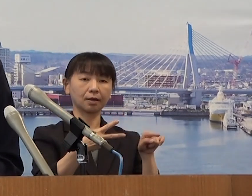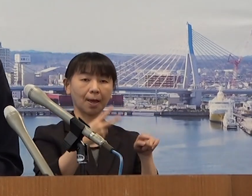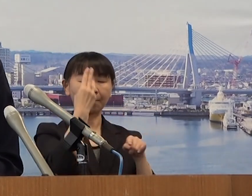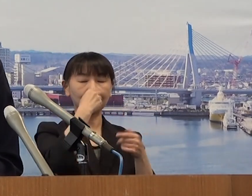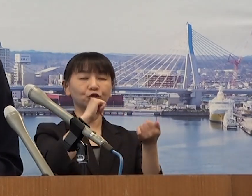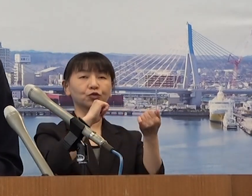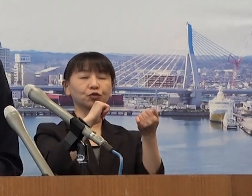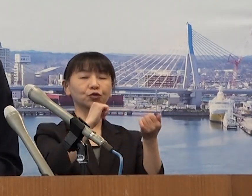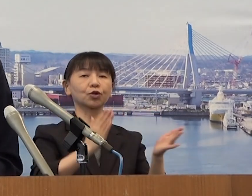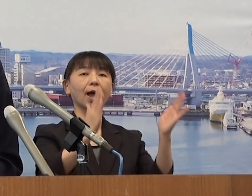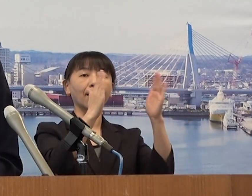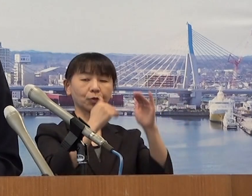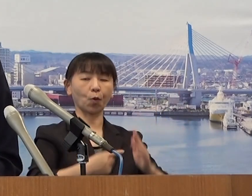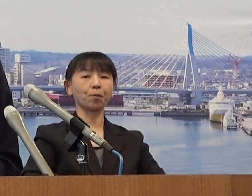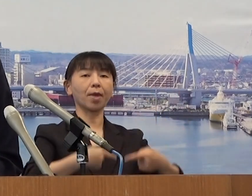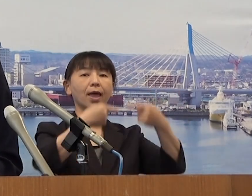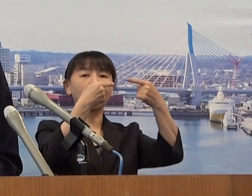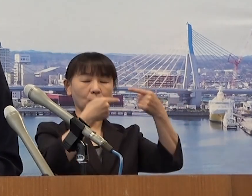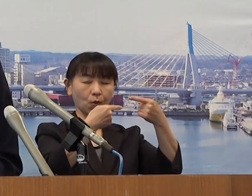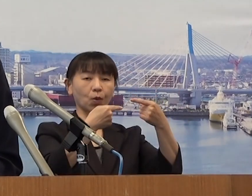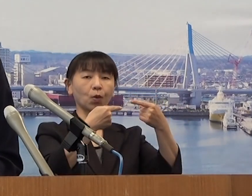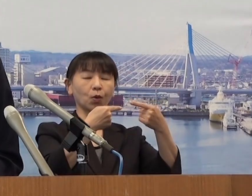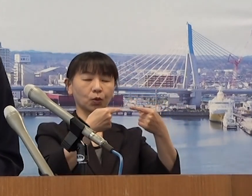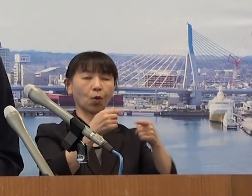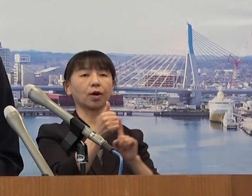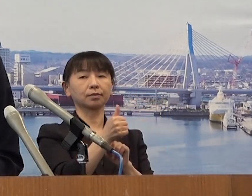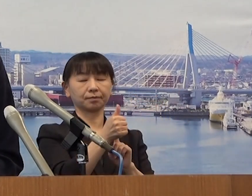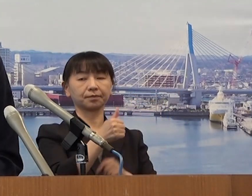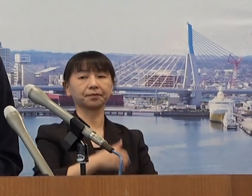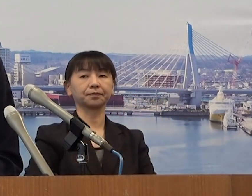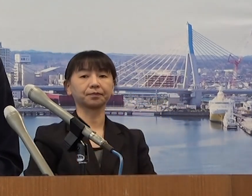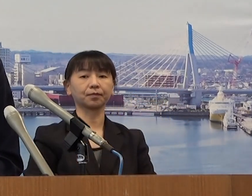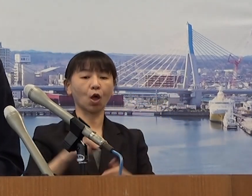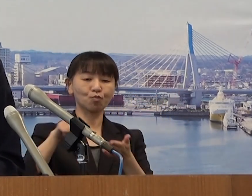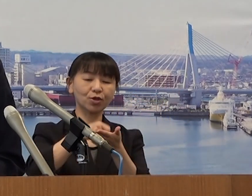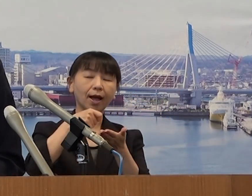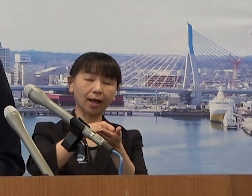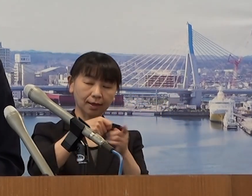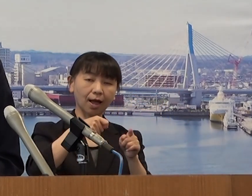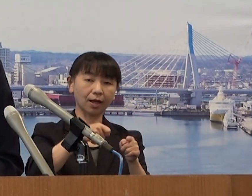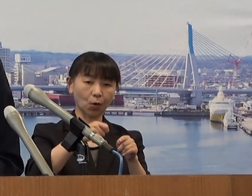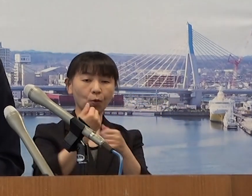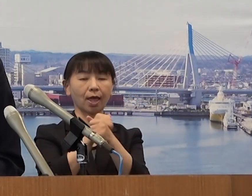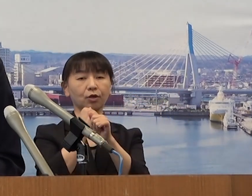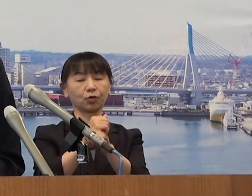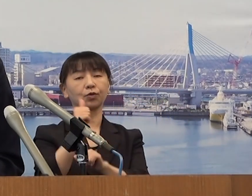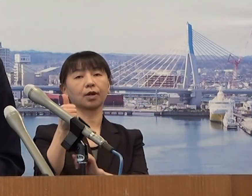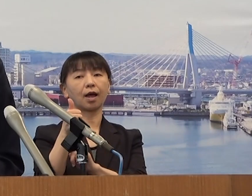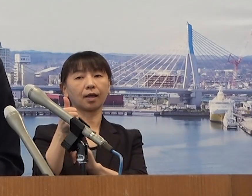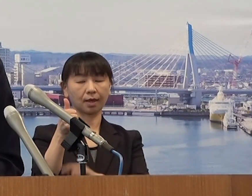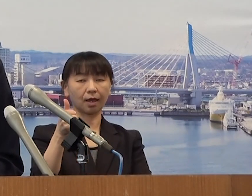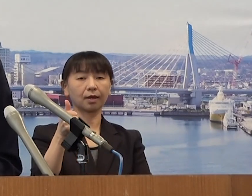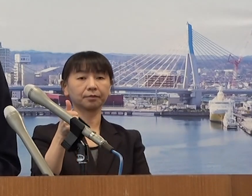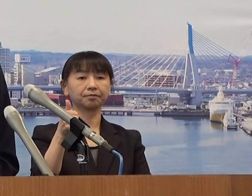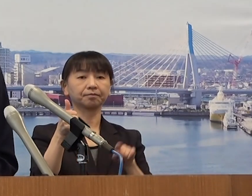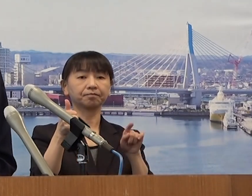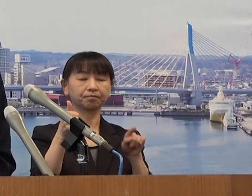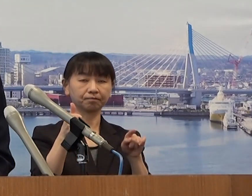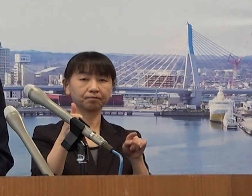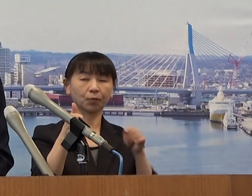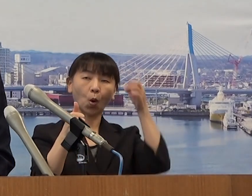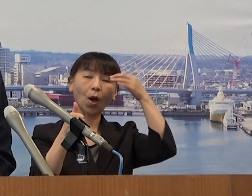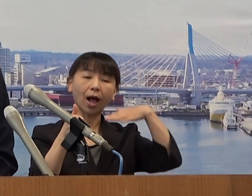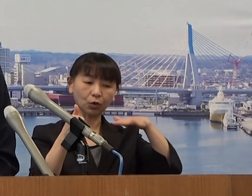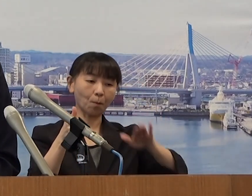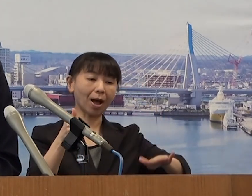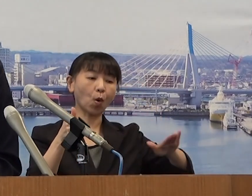館名誉館長の大原健一郎様、宗像志功の研究家で 宗像市光画博のお